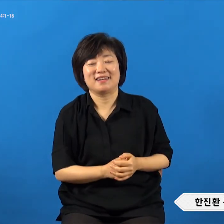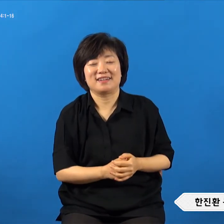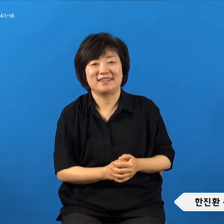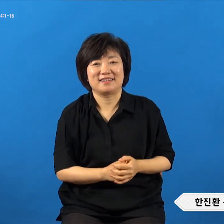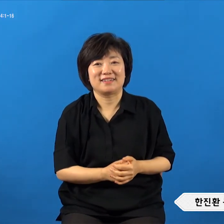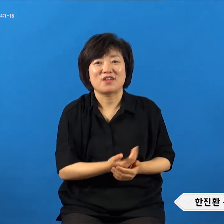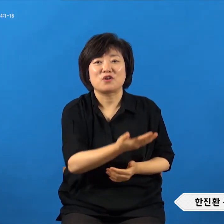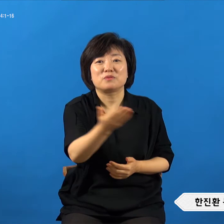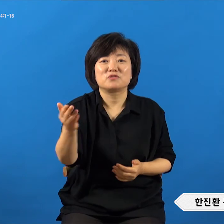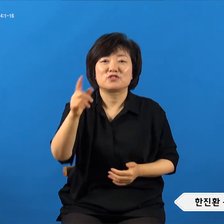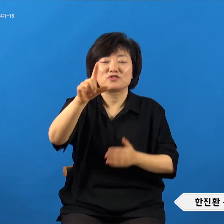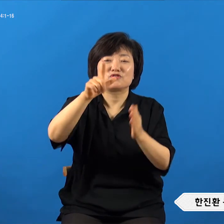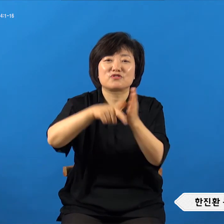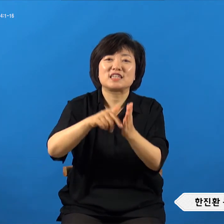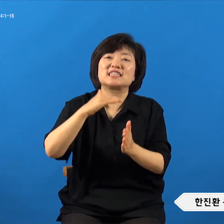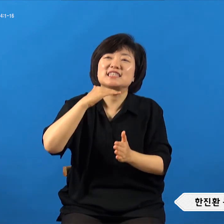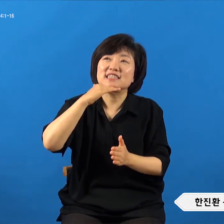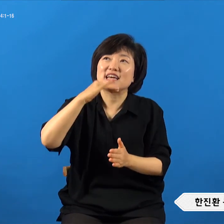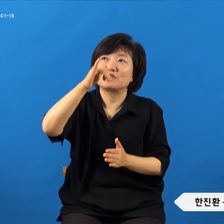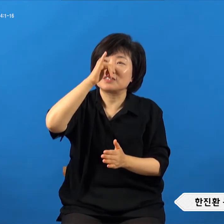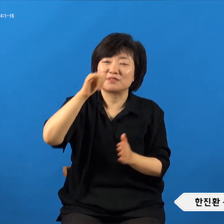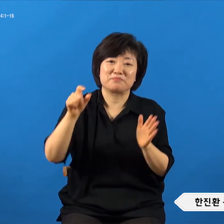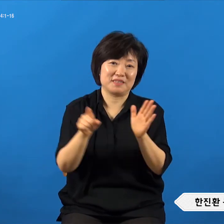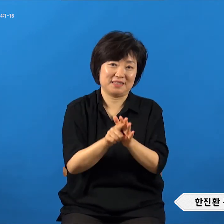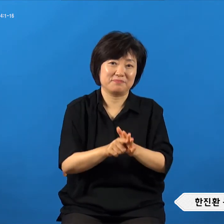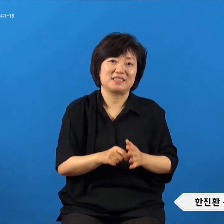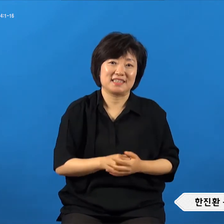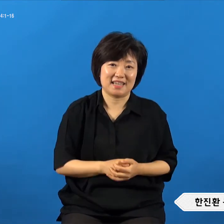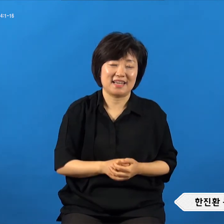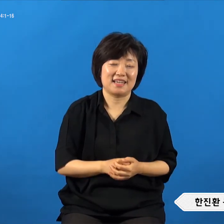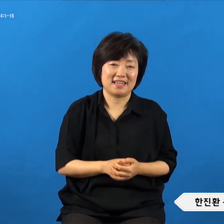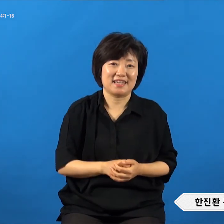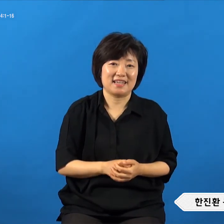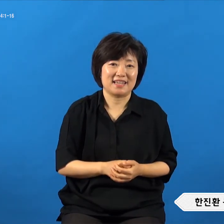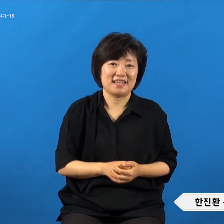여러분, 우리에게도 그 순간이 기다리고 있음을 믿습니다.